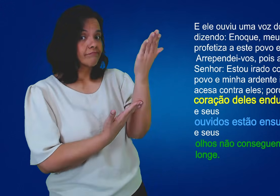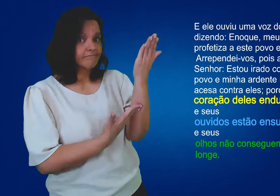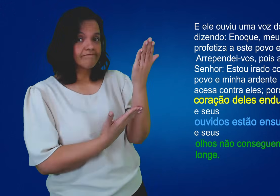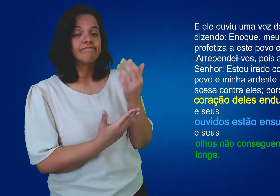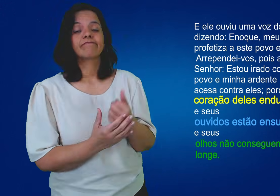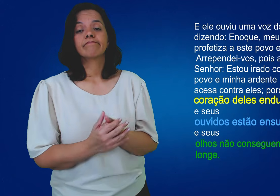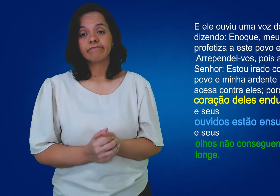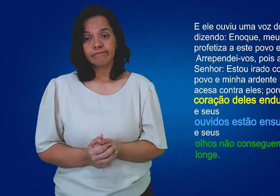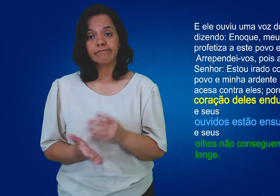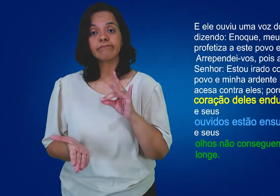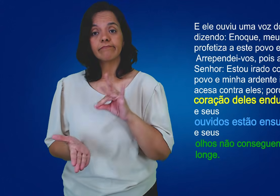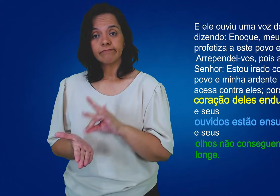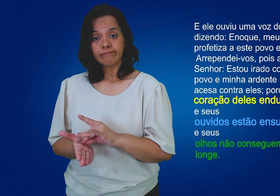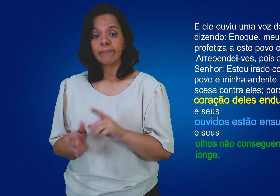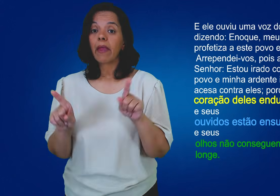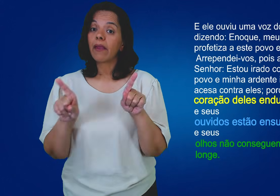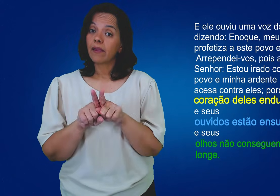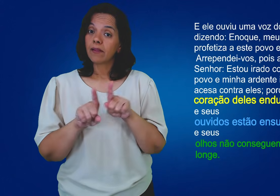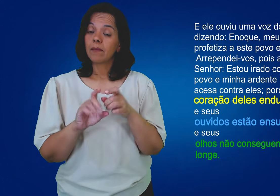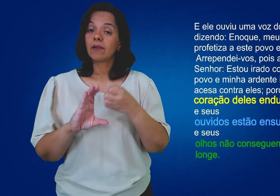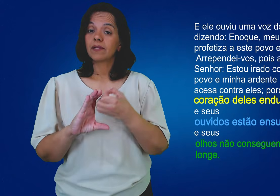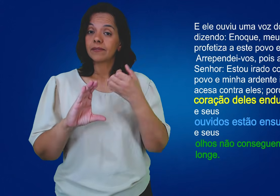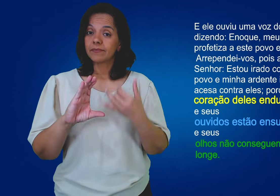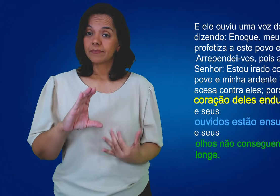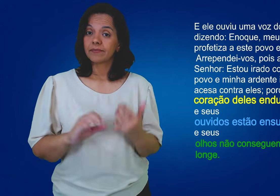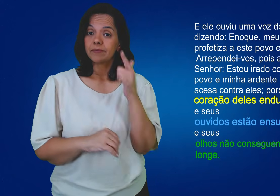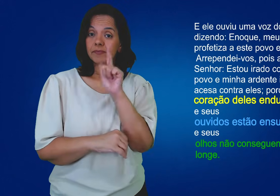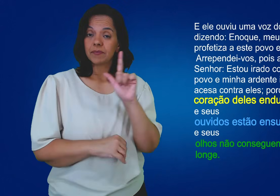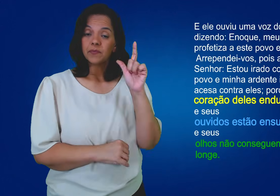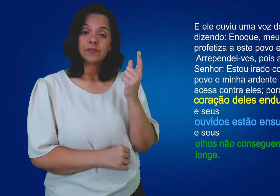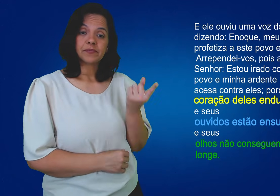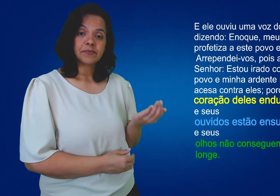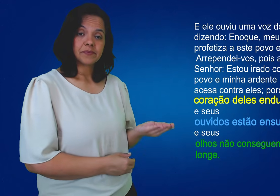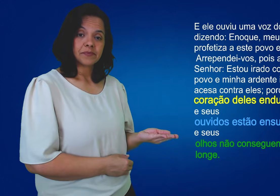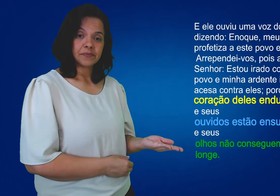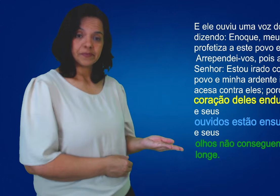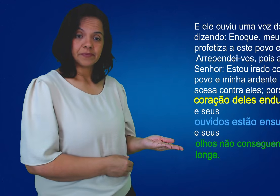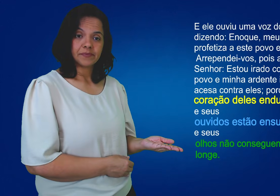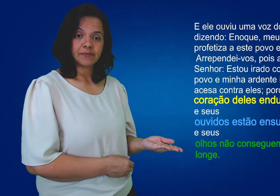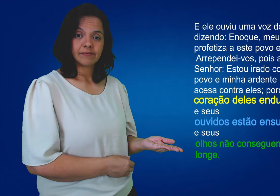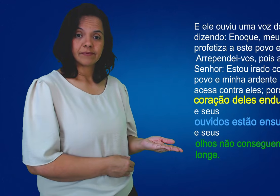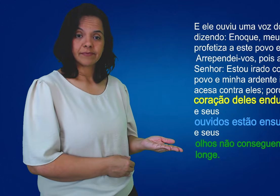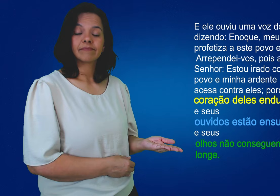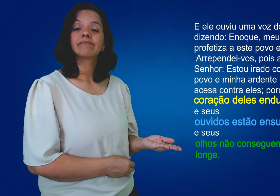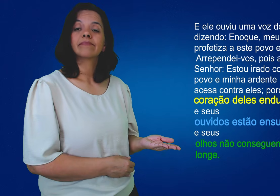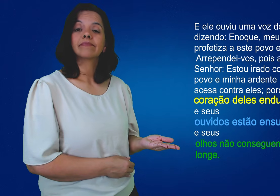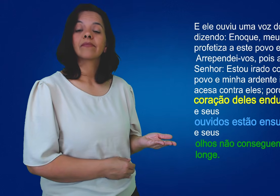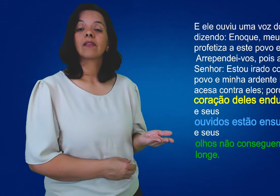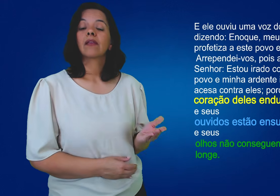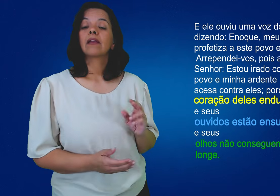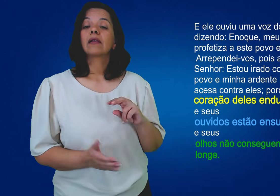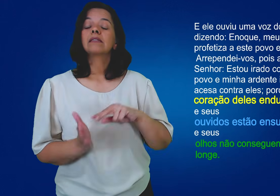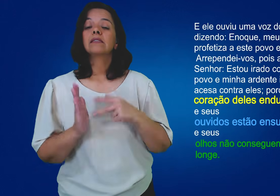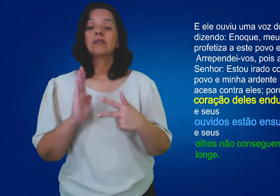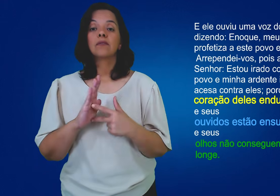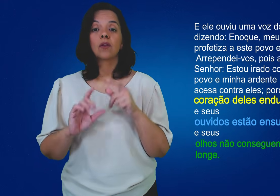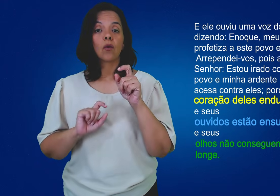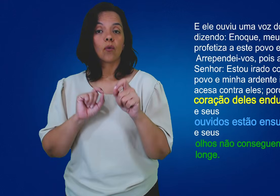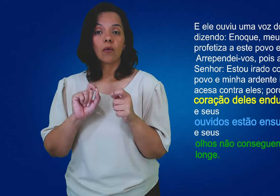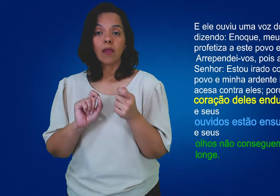Eles não confiavam, eles não acreditavam em Deus. E uma outra característica que Deus falou do povo é que os olhos